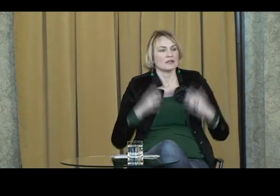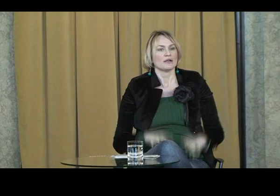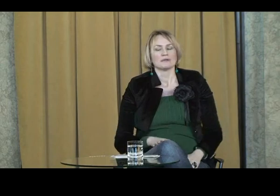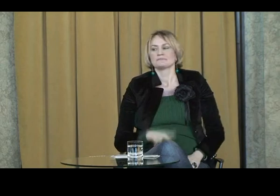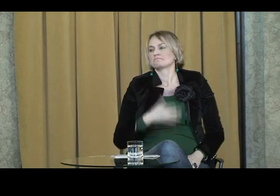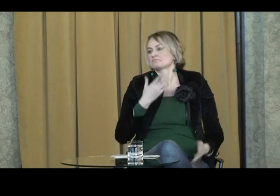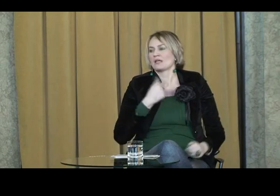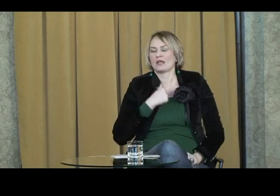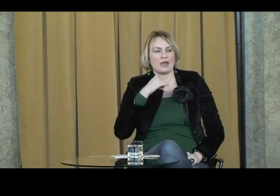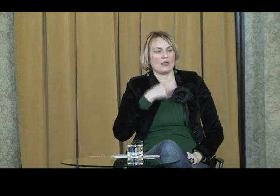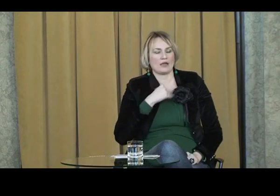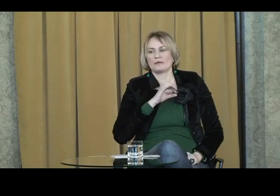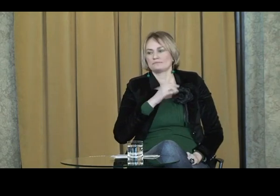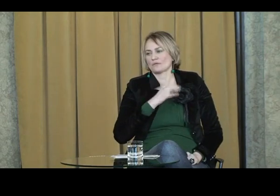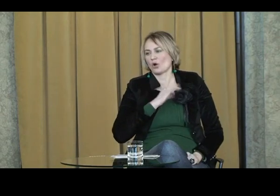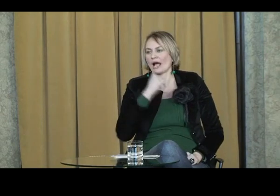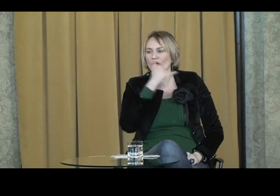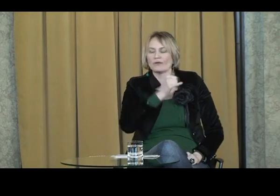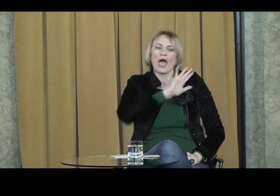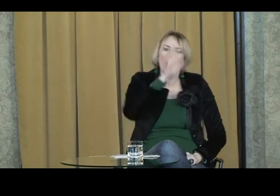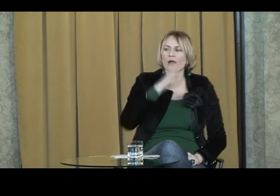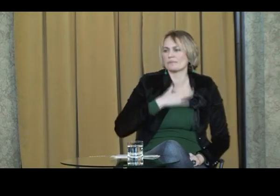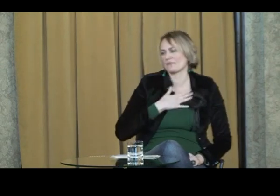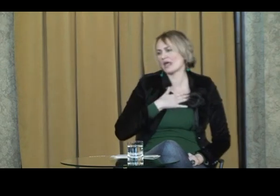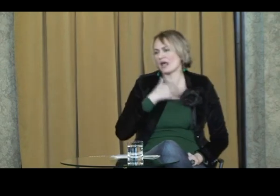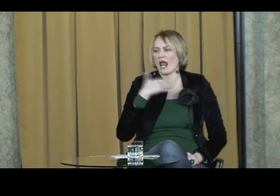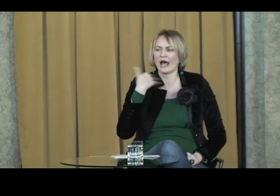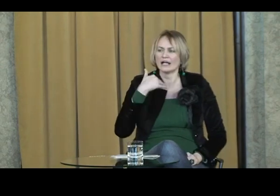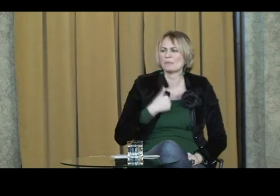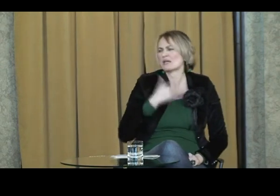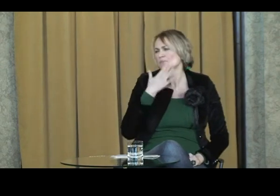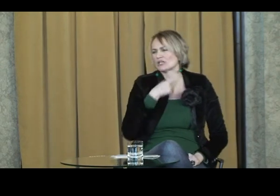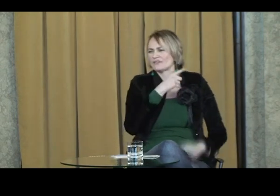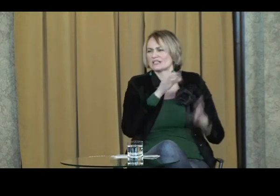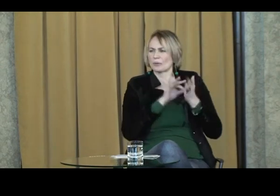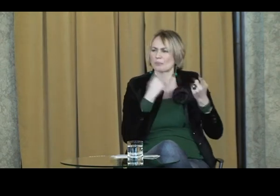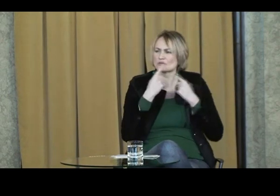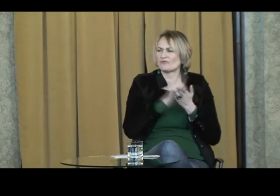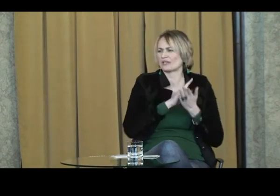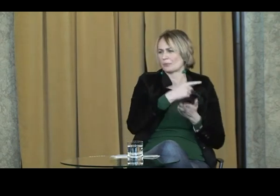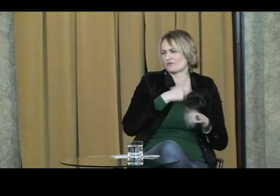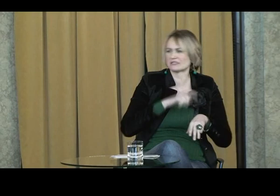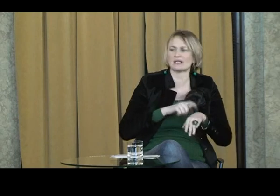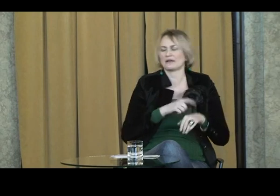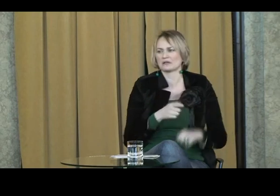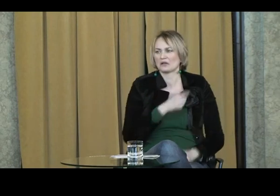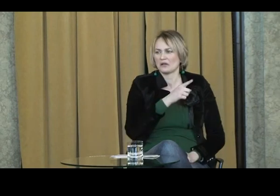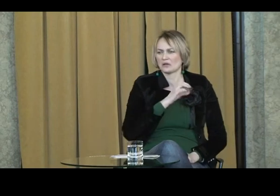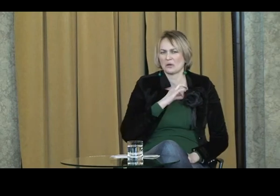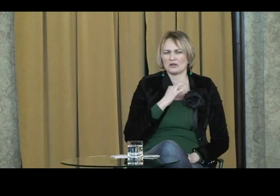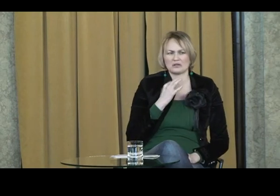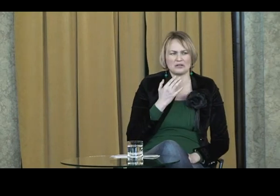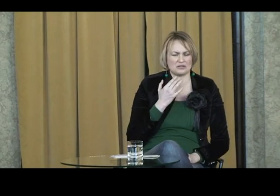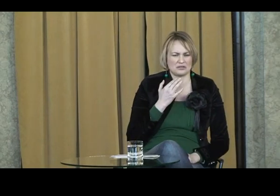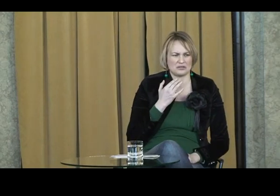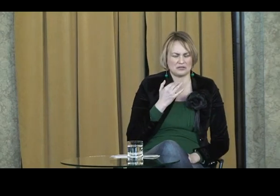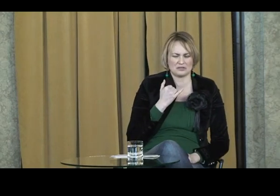Also, zum Beispiel. Ich habe eine Kollegin angerufen, Helene Jammer, ich hätte gerne zu diesem und jenem Zeitpunkt einen Termin